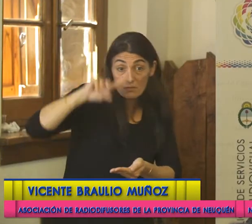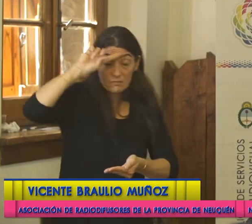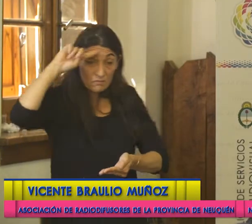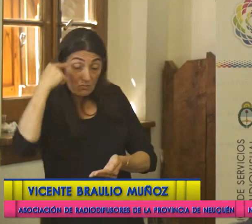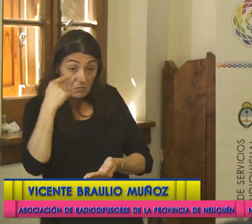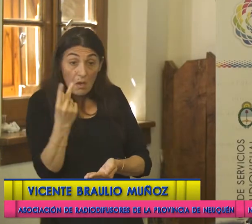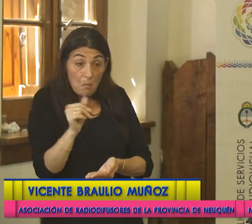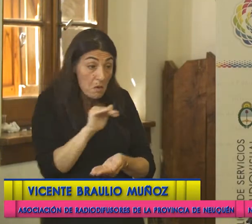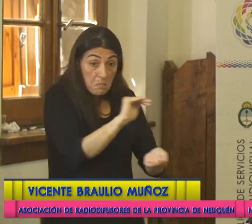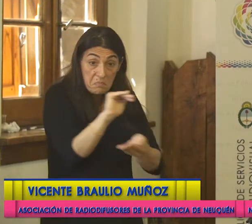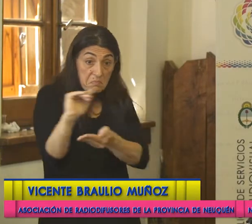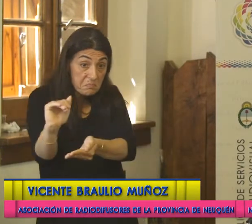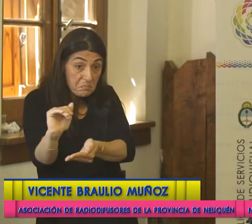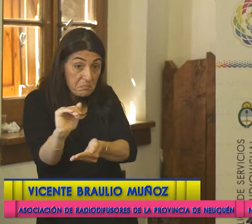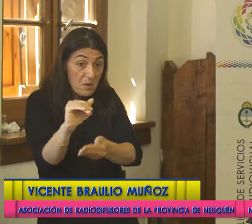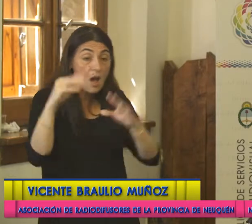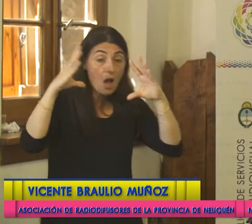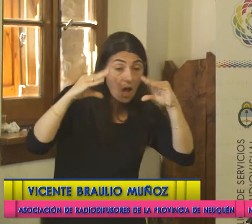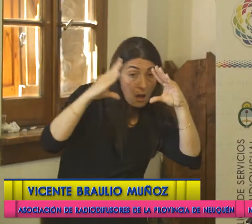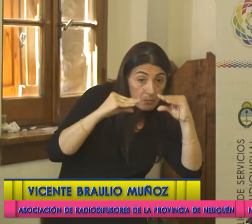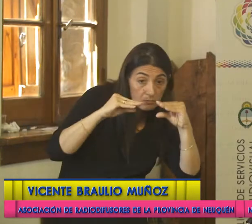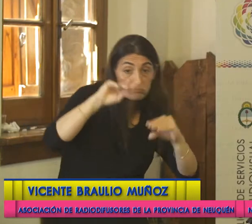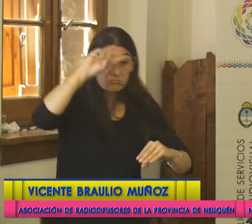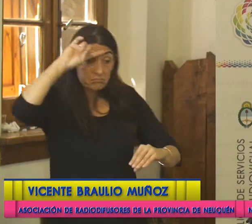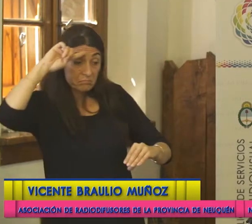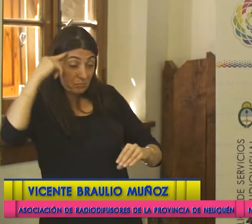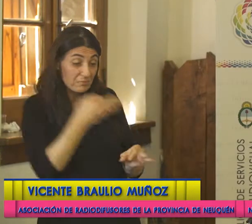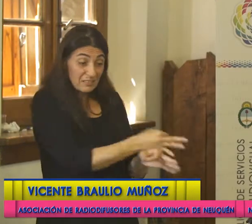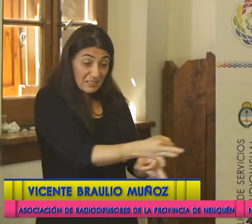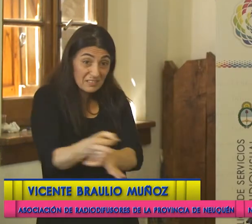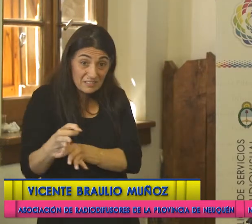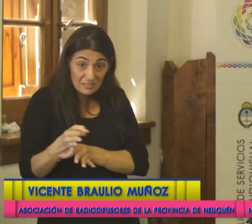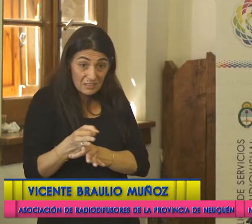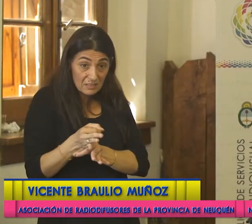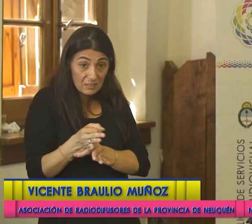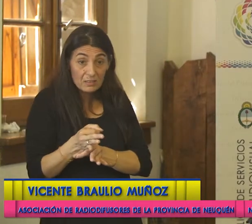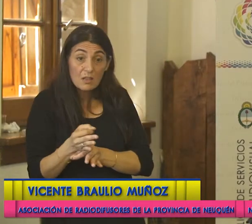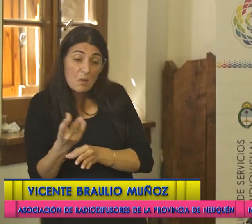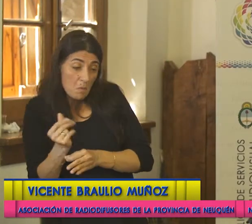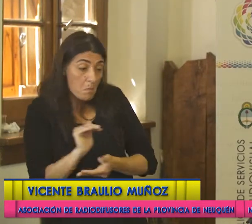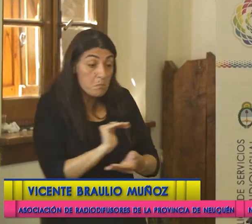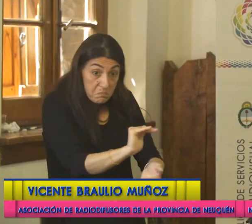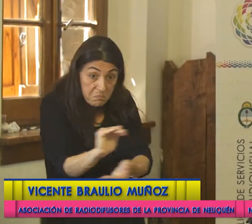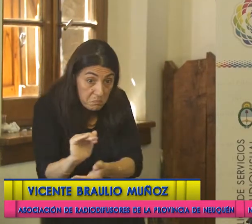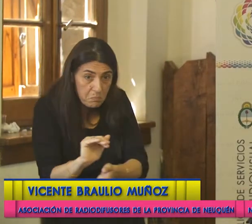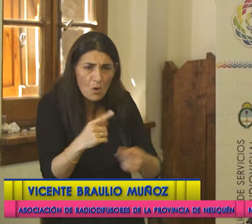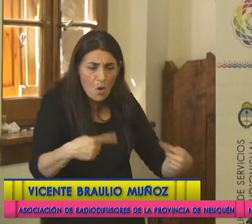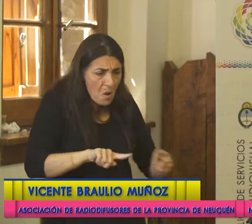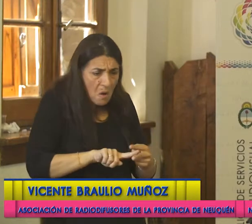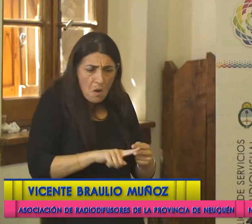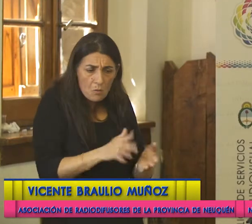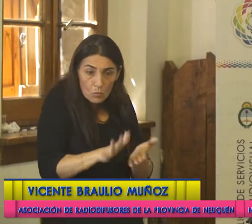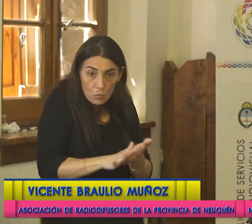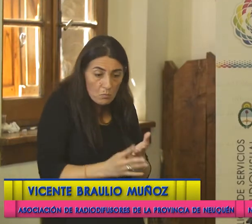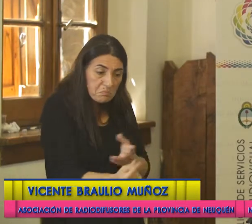la capacitación permanente por parte del estado a su personal subsidios para la compra de equipamiento e inclusive la